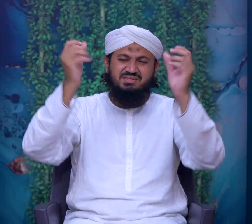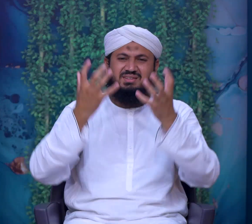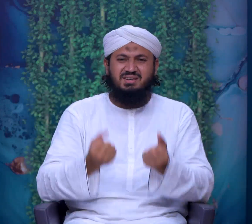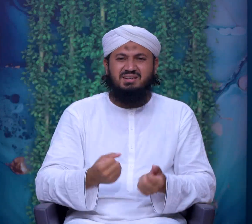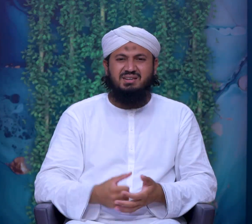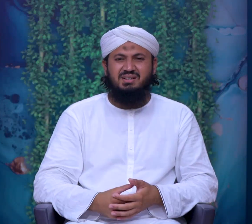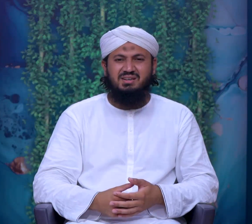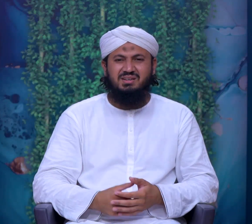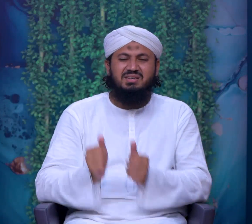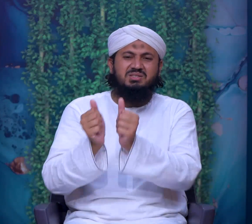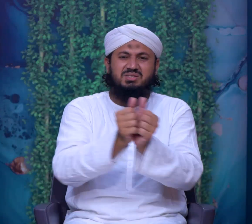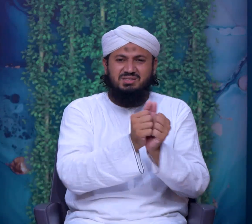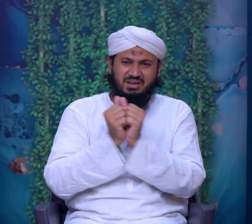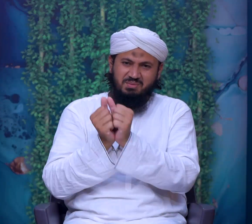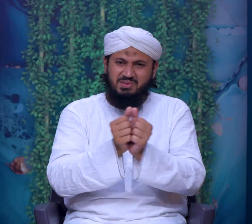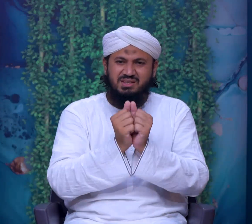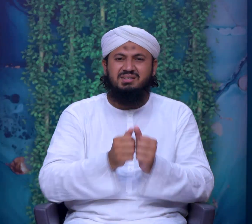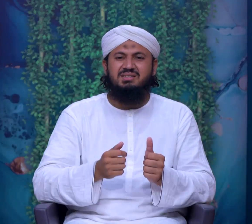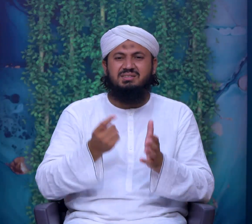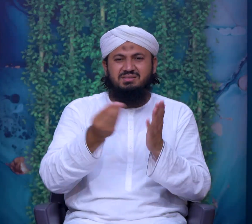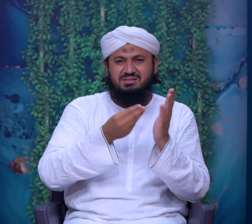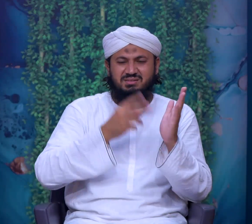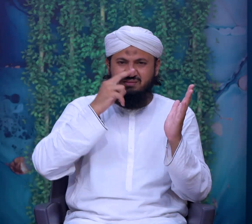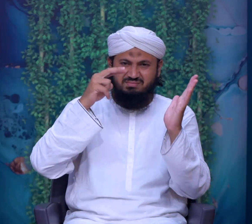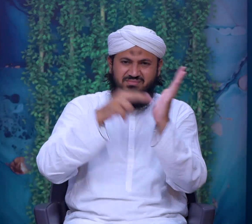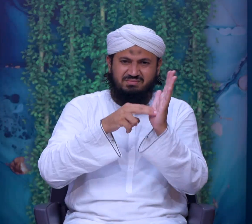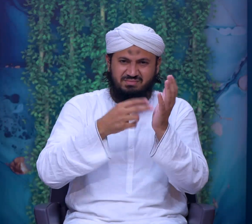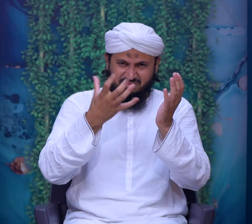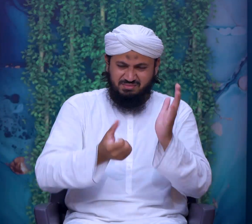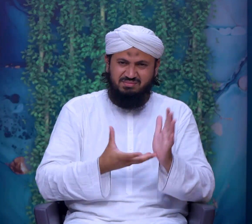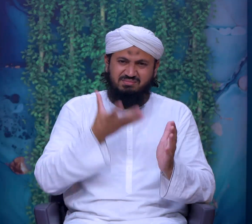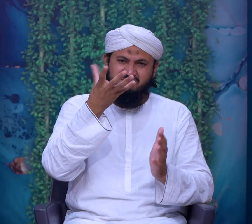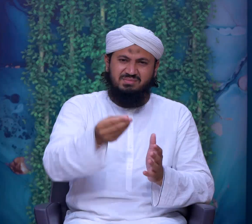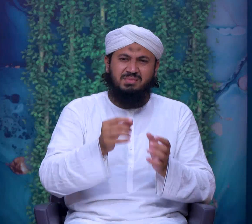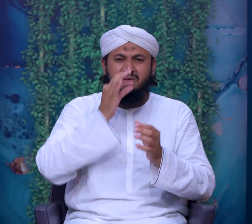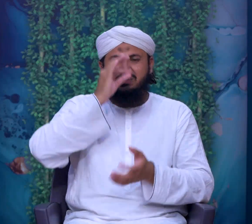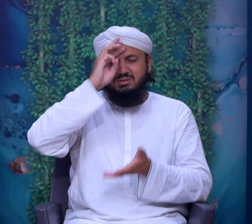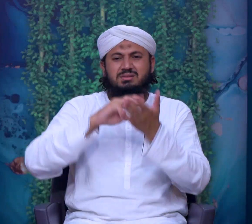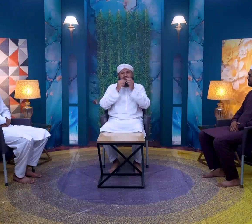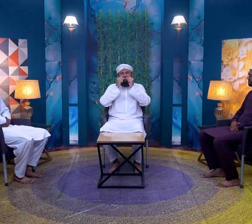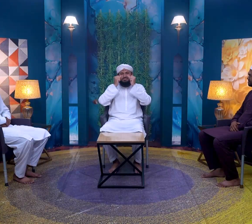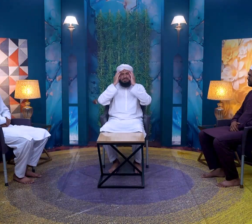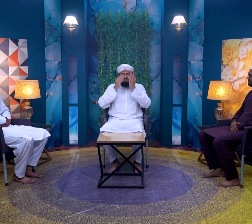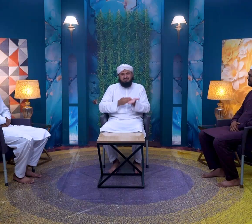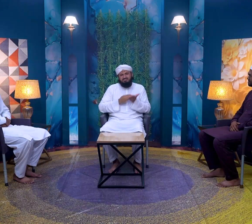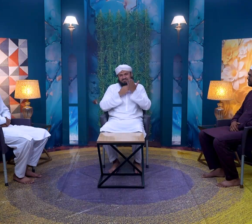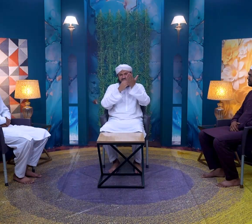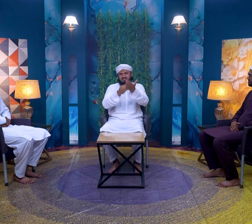بن سعید رضی اللہ عنہ رسول اکرم صلی اللہ علیہ وآلہ وصحبہ وسلم کی خدمت میں حاضر ہوئے اور عرض کی کہ یا رسول اللہ صلی